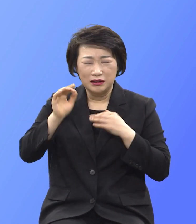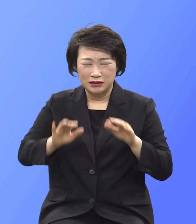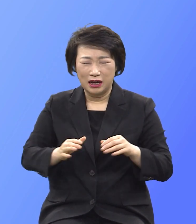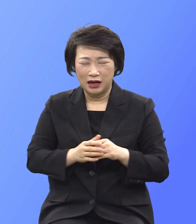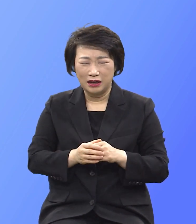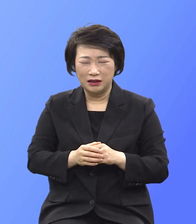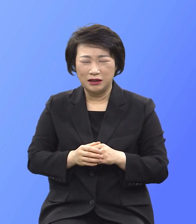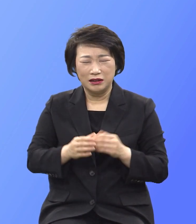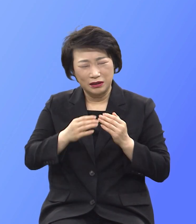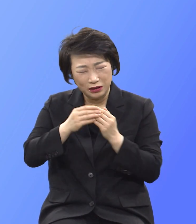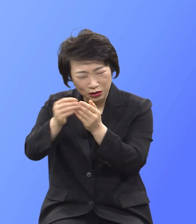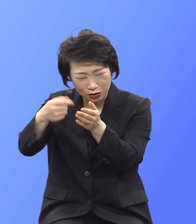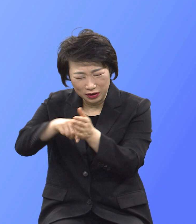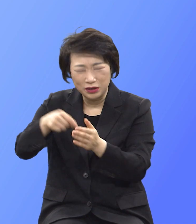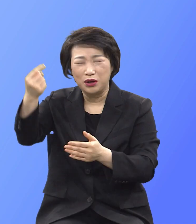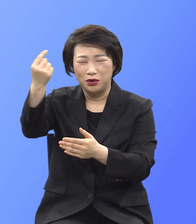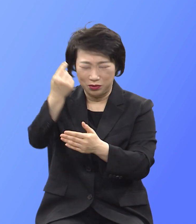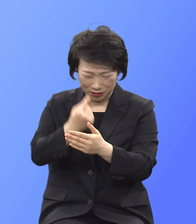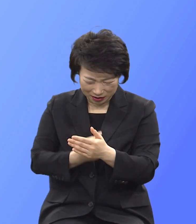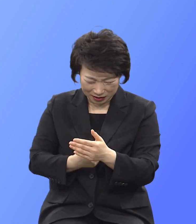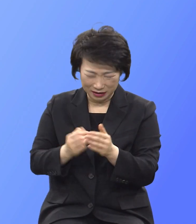우지좌지 하시려고 오셨습니다.